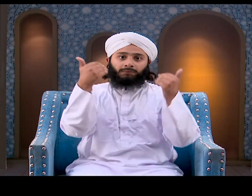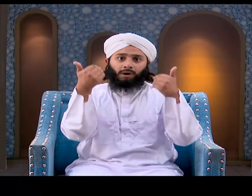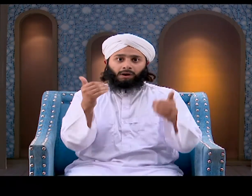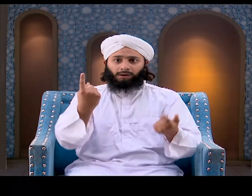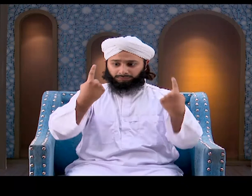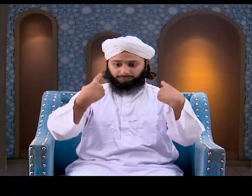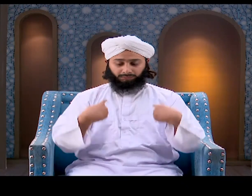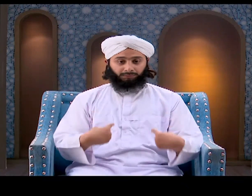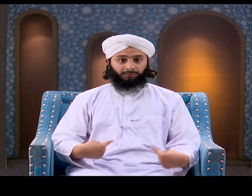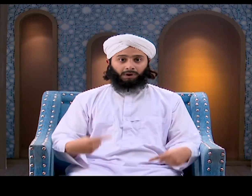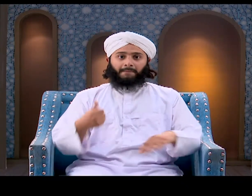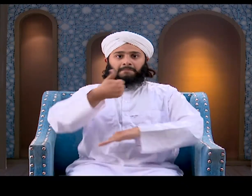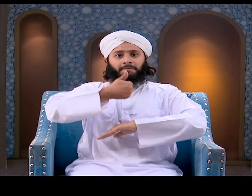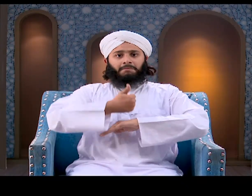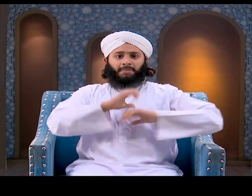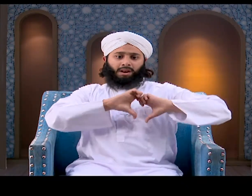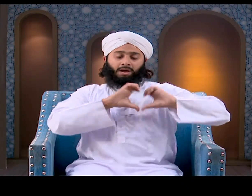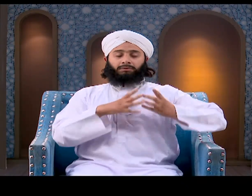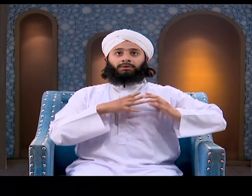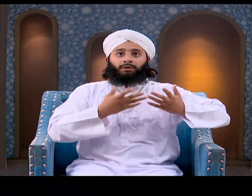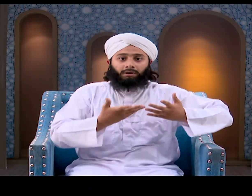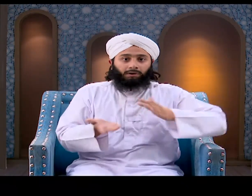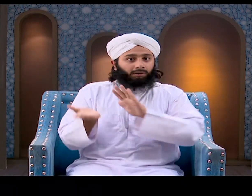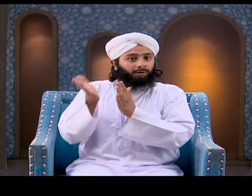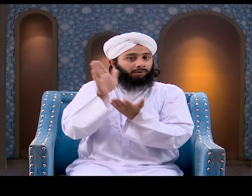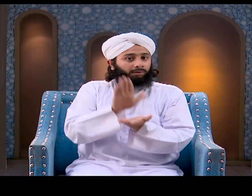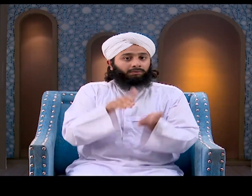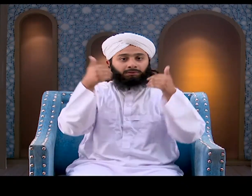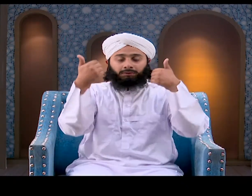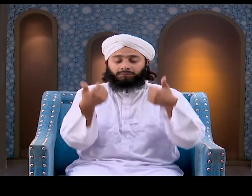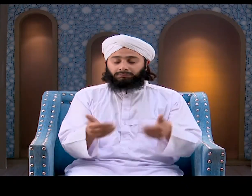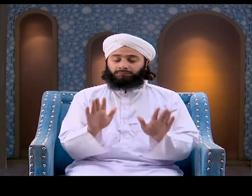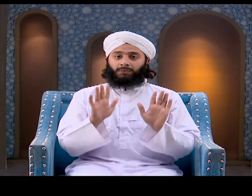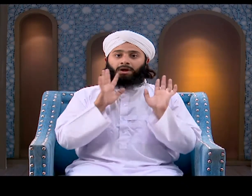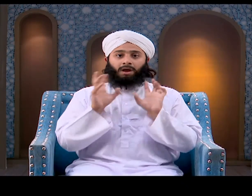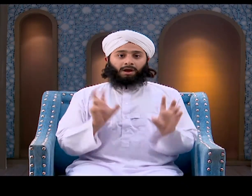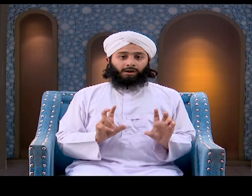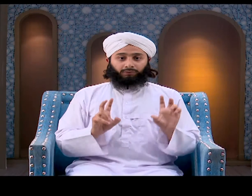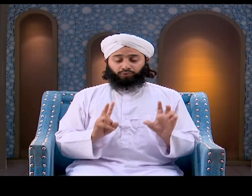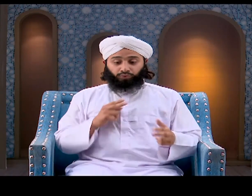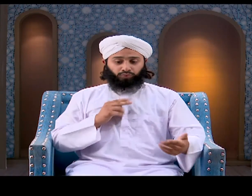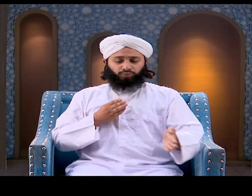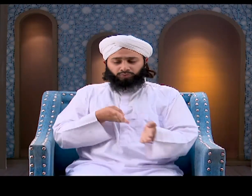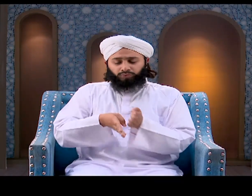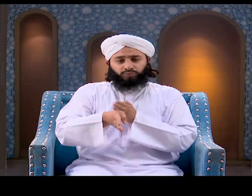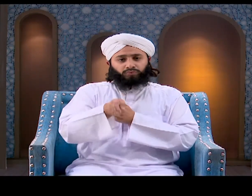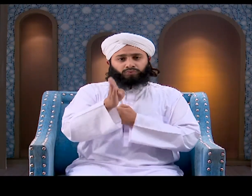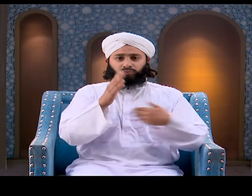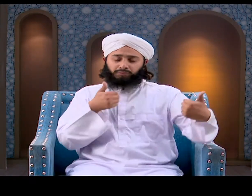آدمی کو بیٹھے بیٹھے ہارٹ اٹیک ہوتا ہے اور وہ موت کے گھاٹ اتر جاتا ہے۔ دوران سفر اچانک ایکسیڈنٹ ہوتا ہے اور بندہ موت